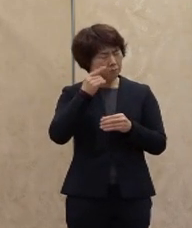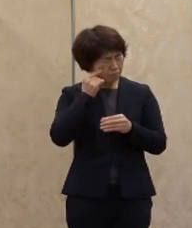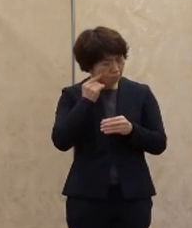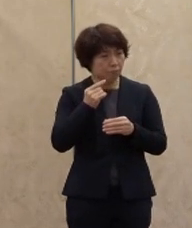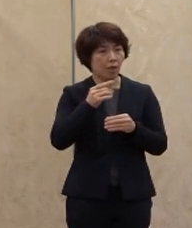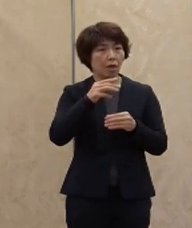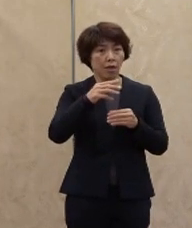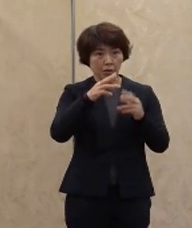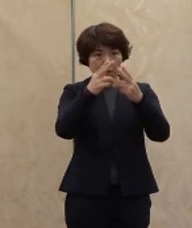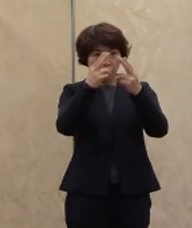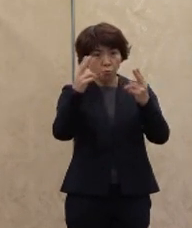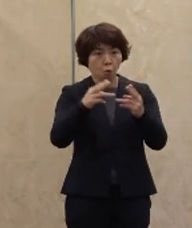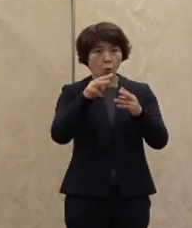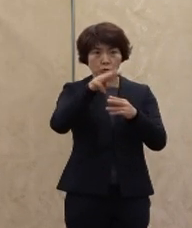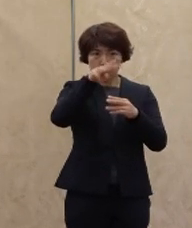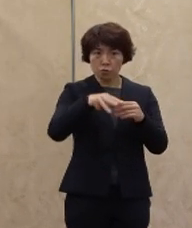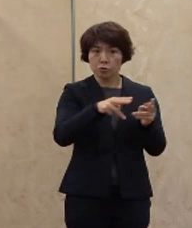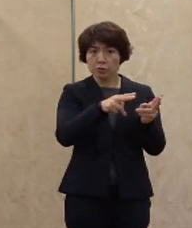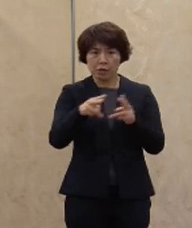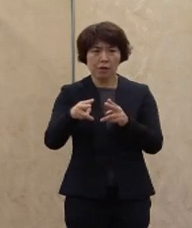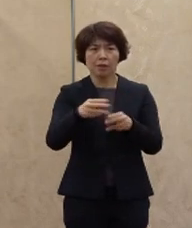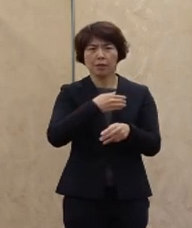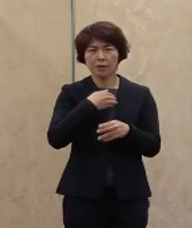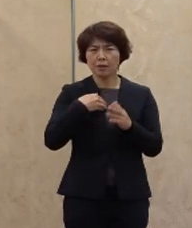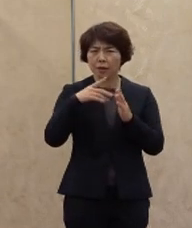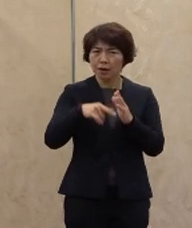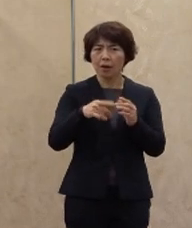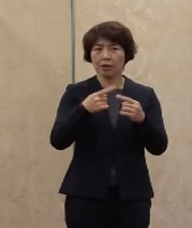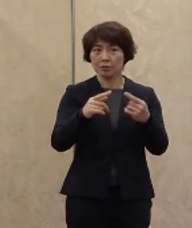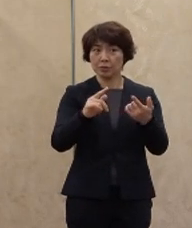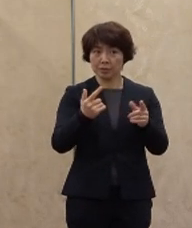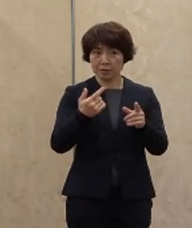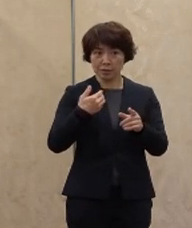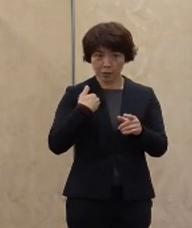位で都道府県の財政力からしたら